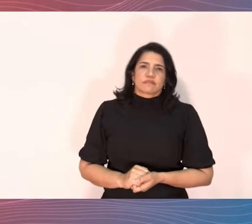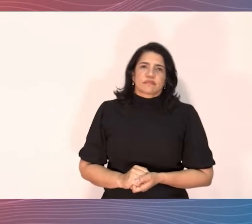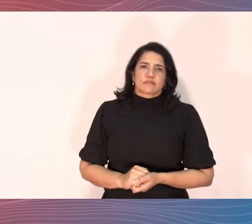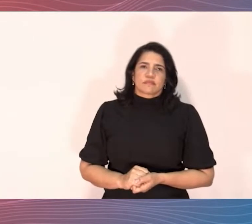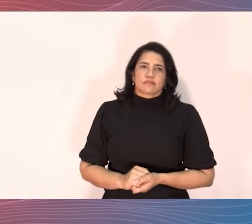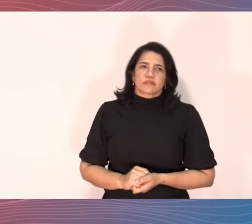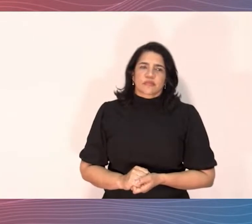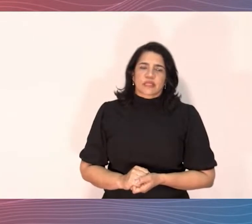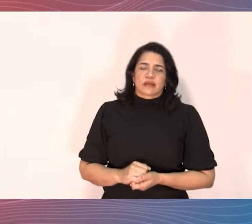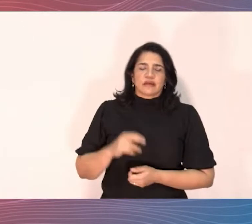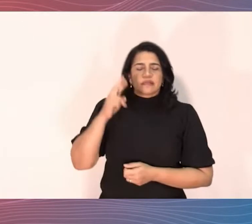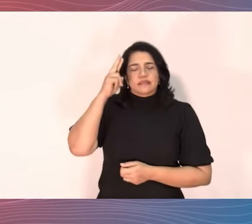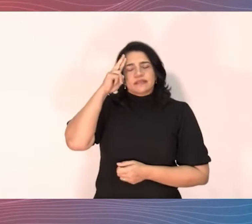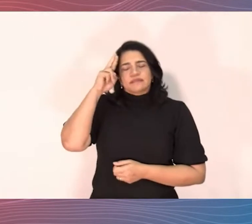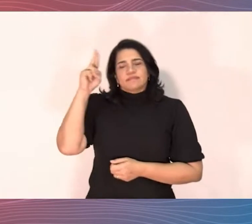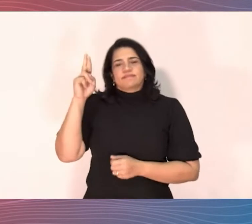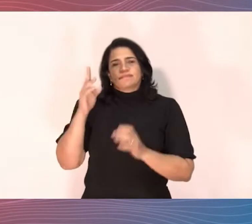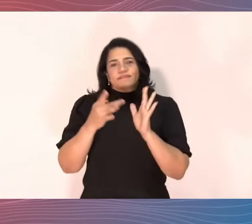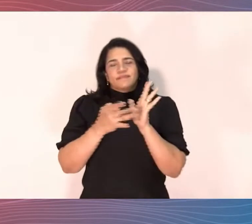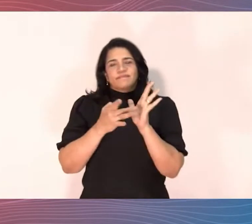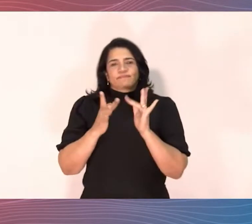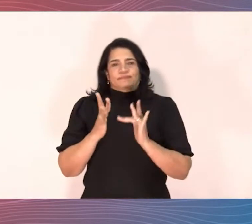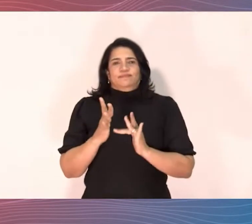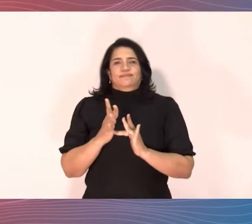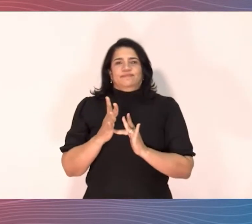Senhor Jesus.